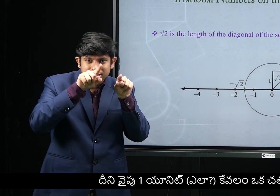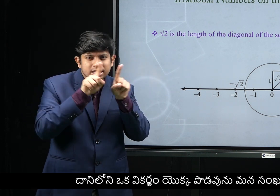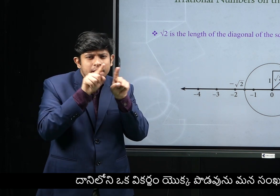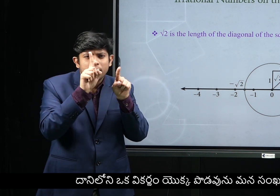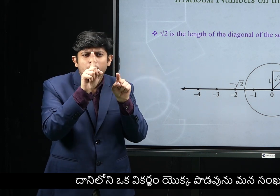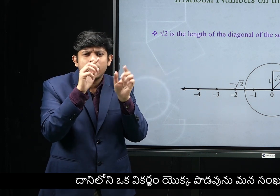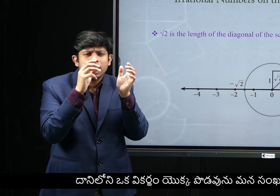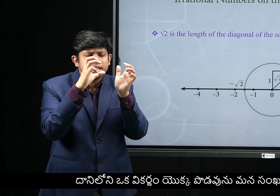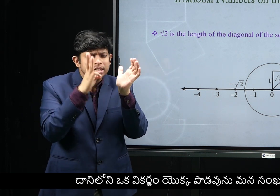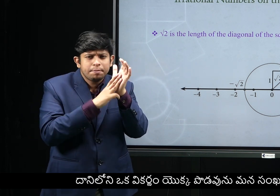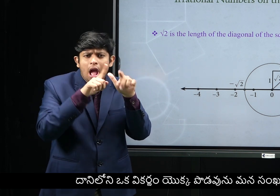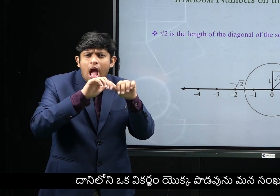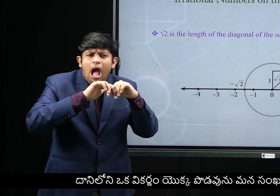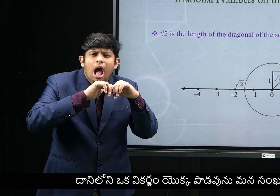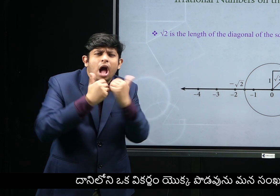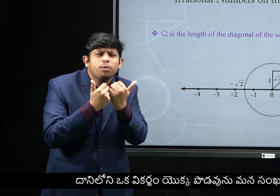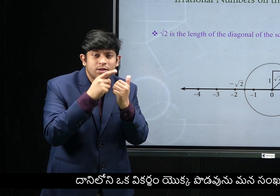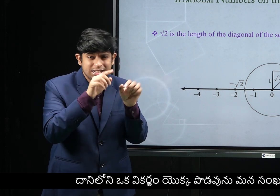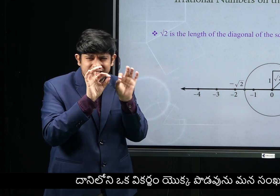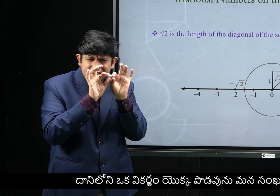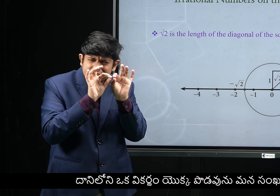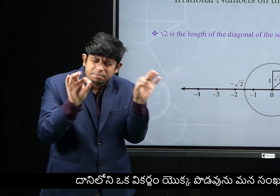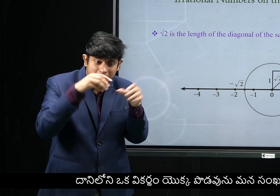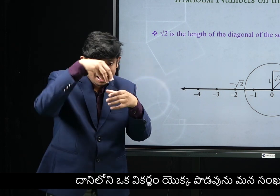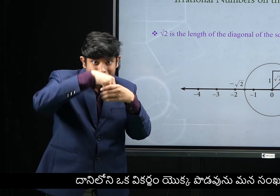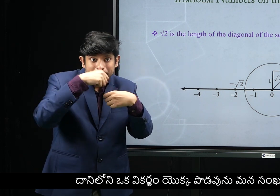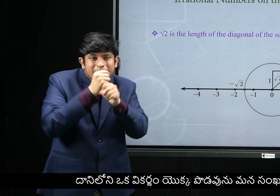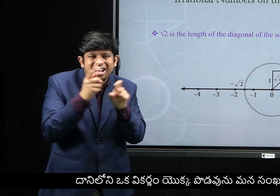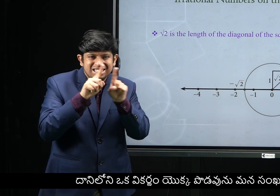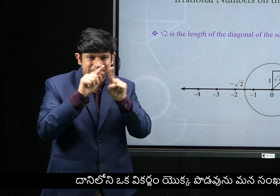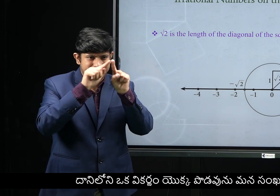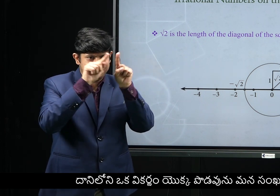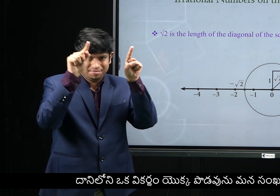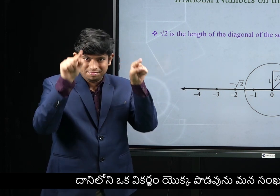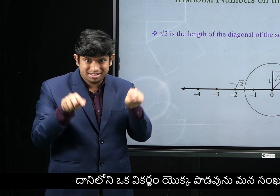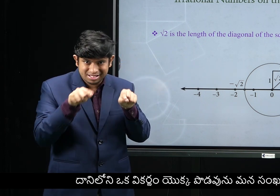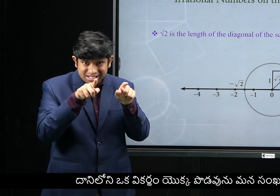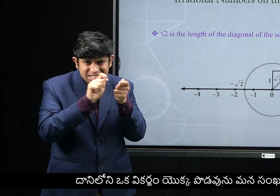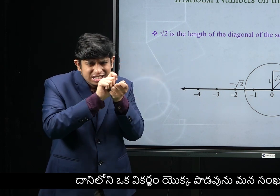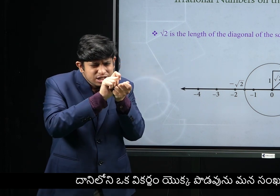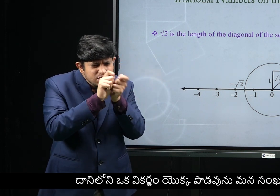నిర్మించి దానిలోని ఒక వికర్ణం యొక్క పొడవును మన సంఖ్యారేఖకు బదిలీ చేయండి.